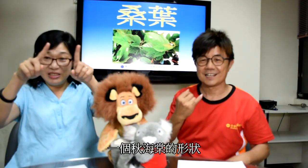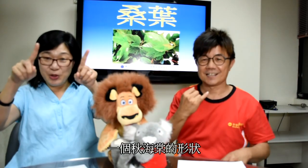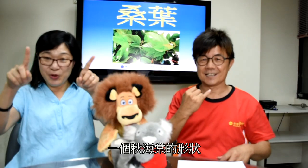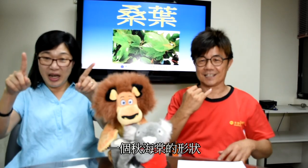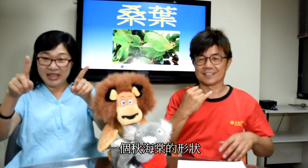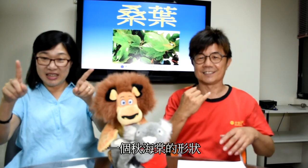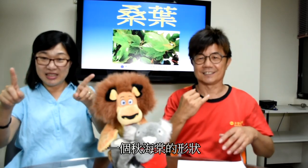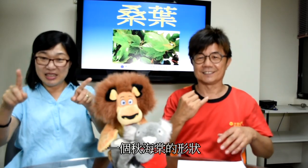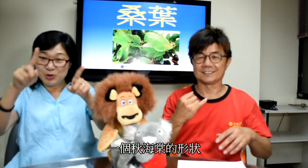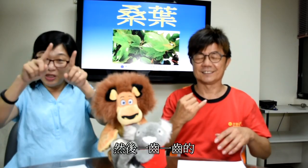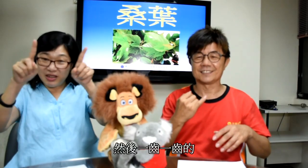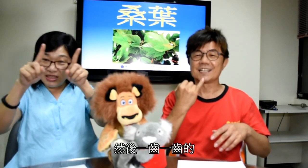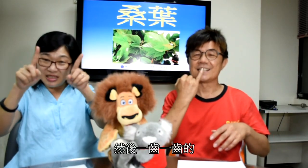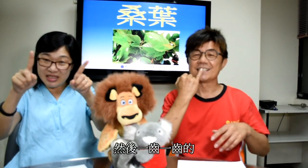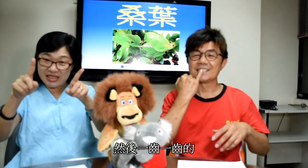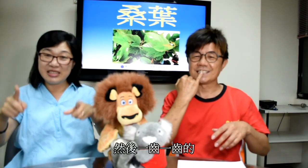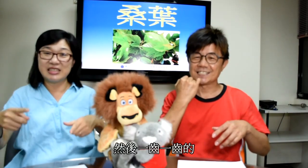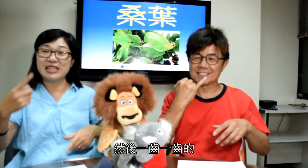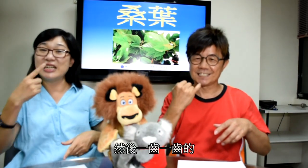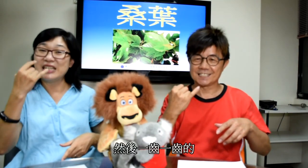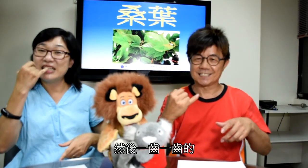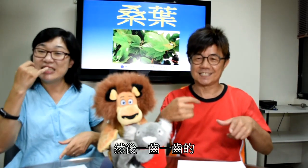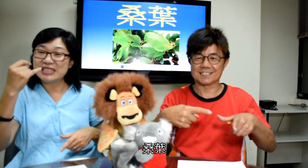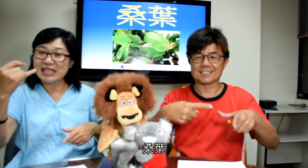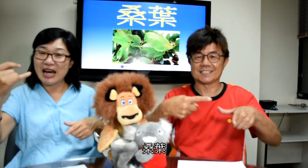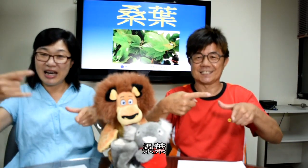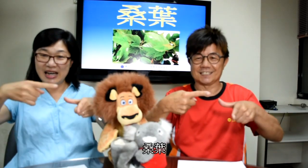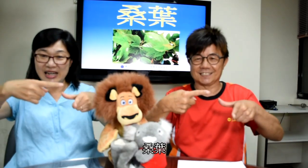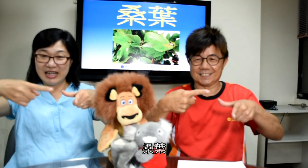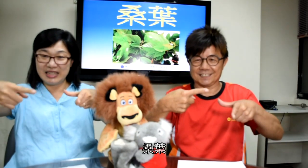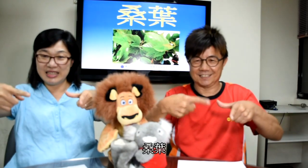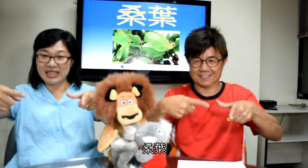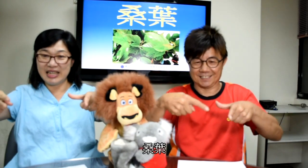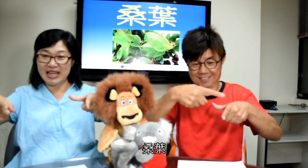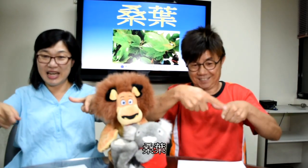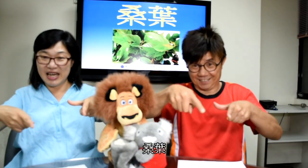秋海棠的形状，然后一尺一尺的桑叶。